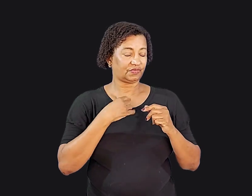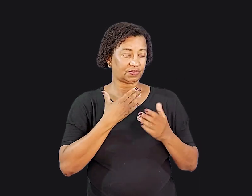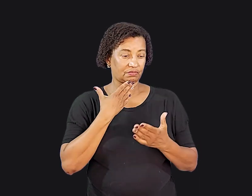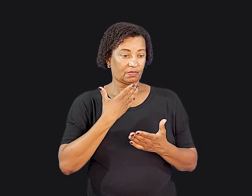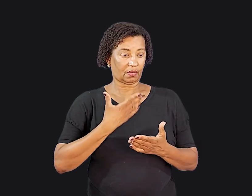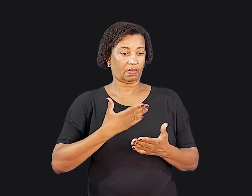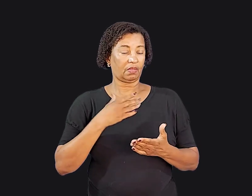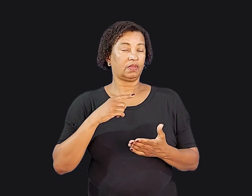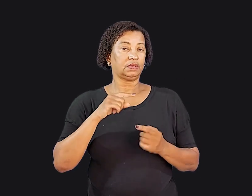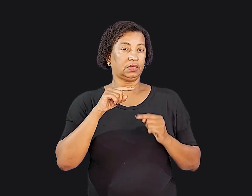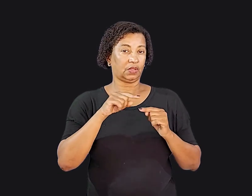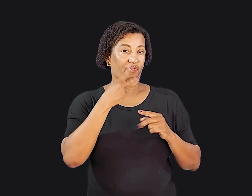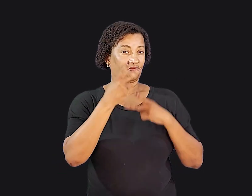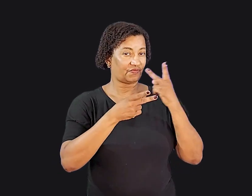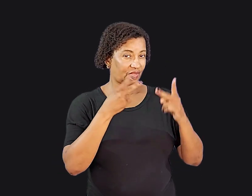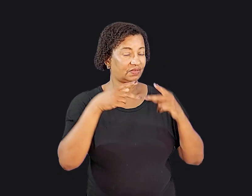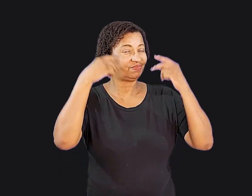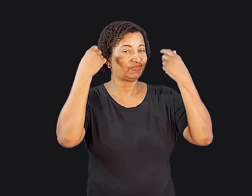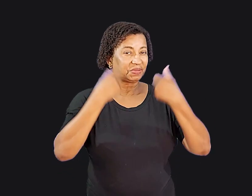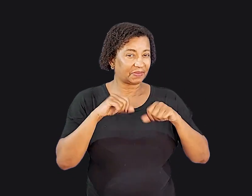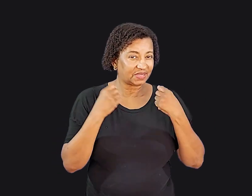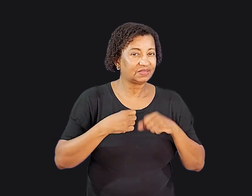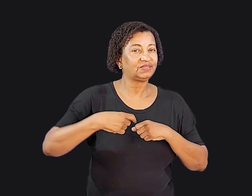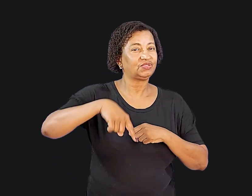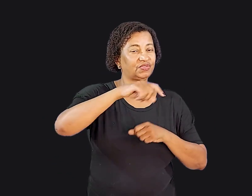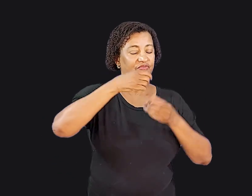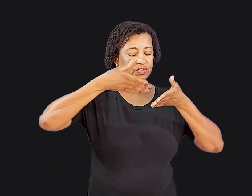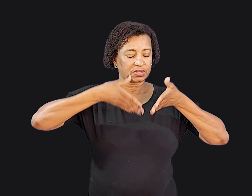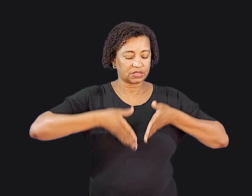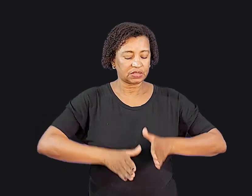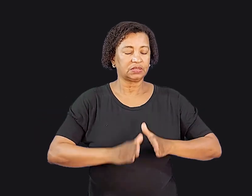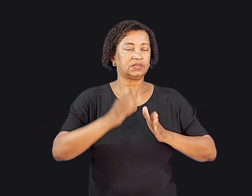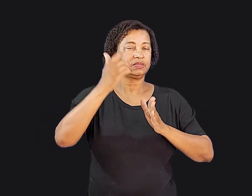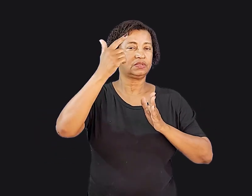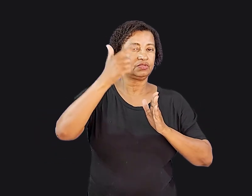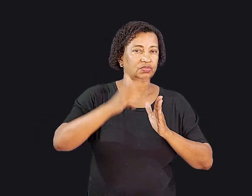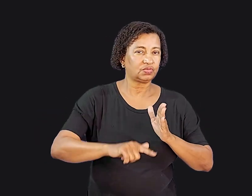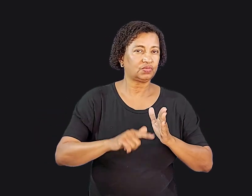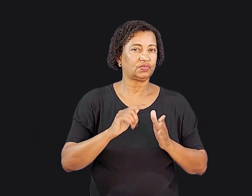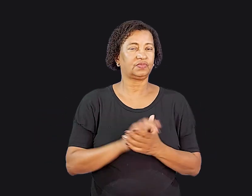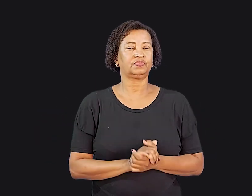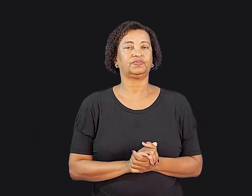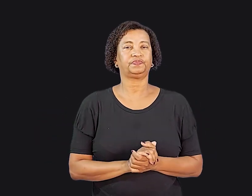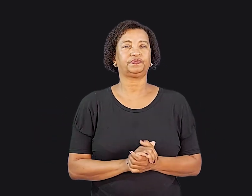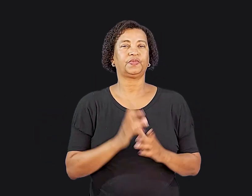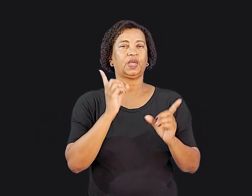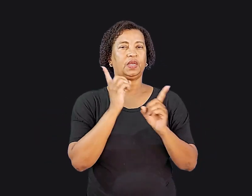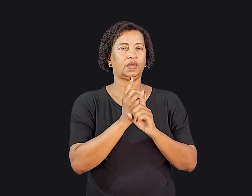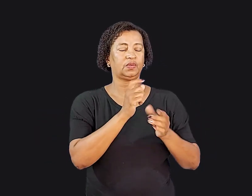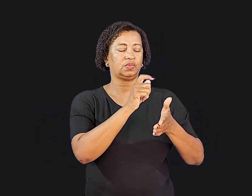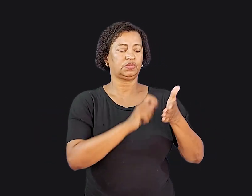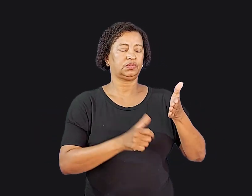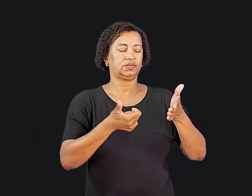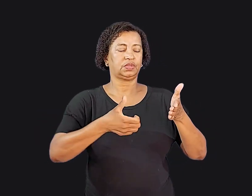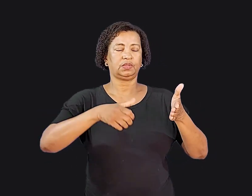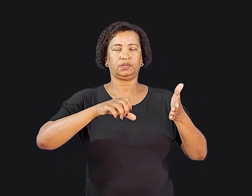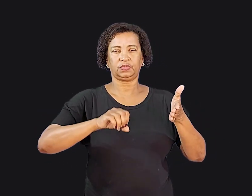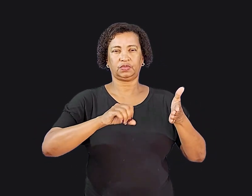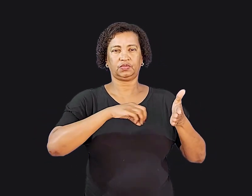pelo fato de eu ter dito, é necessário que vocês nasçam de novo. Encontramos no capítulo 19 de Mateus uma